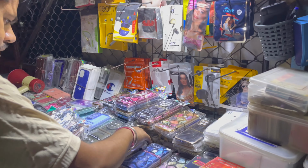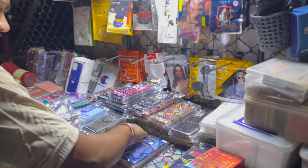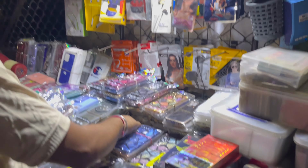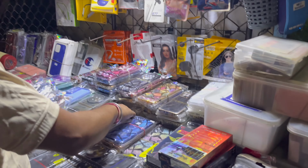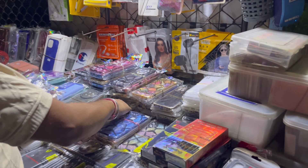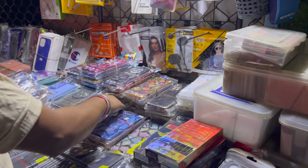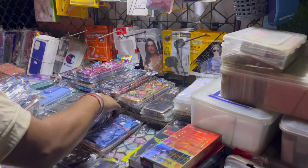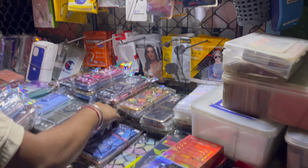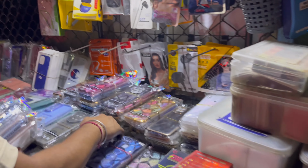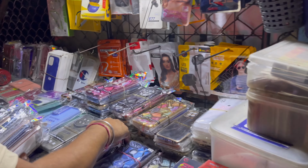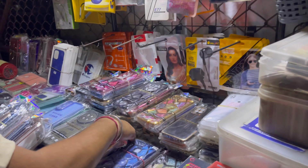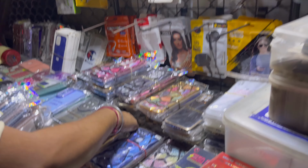टेम्पर लगाओ भैया इस पे।